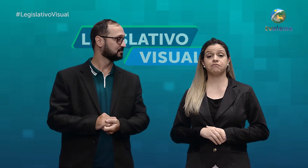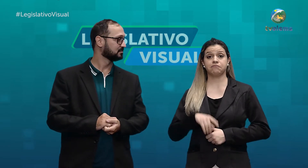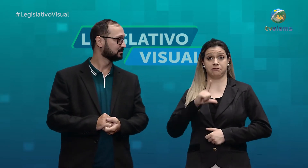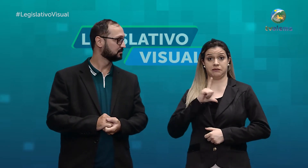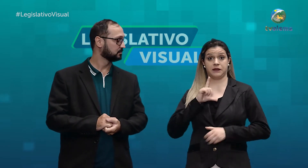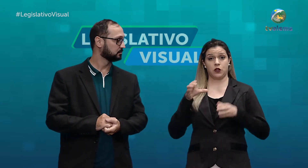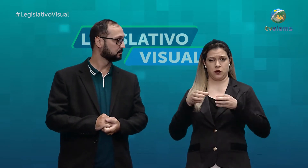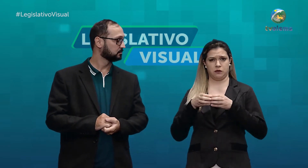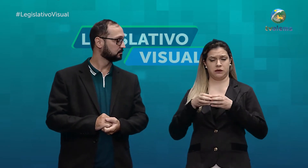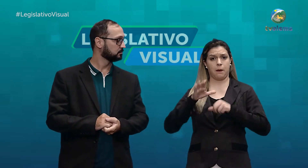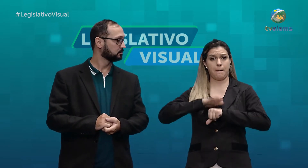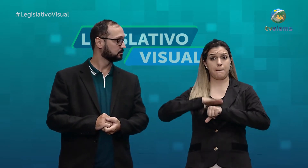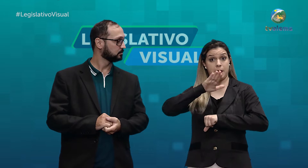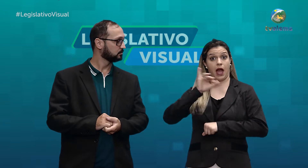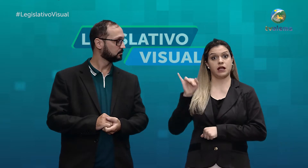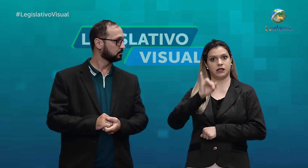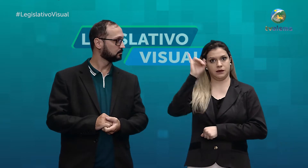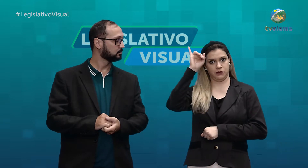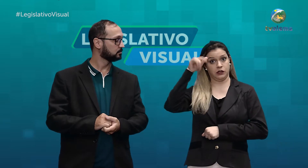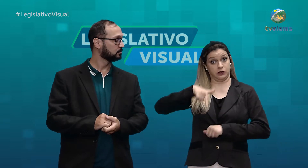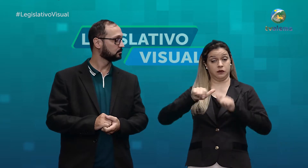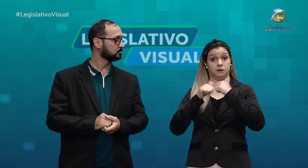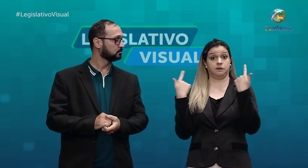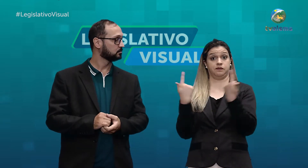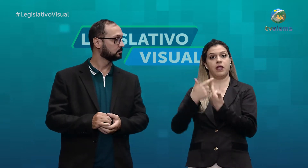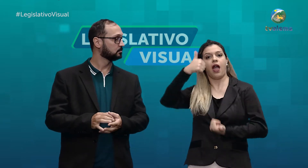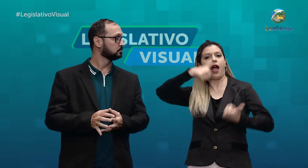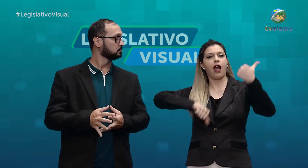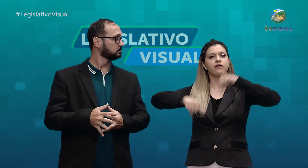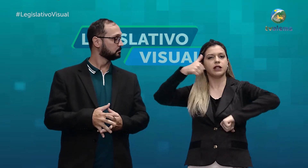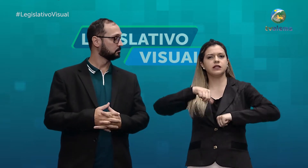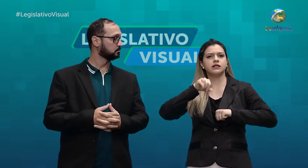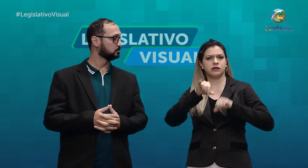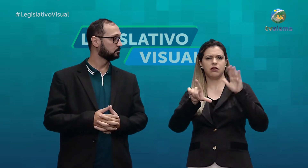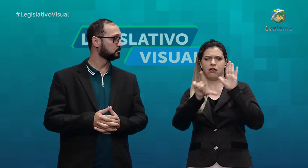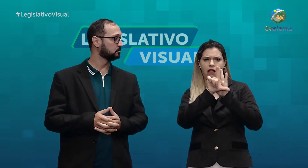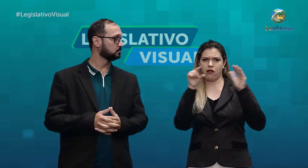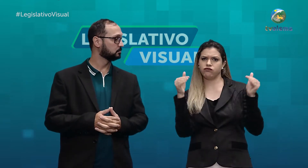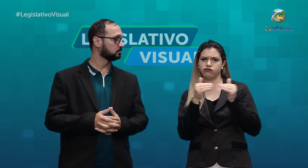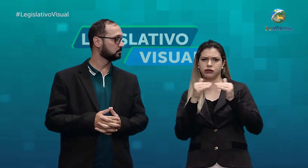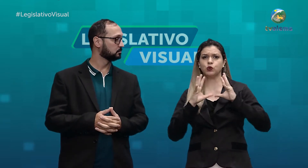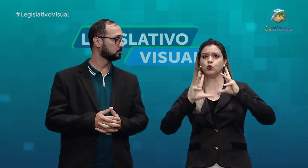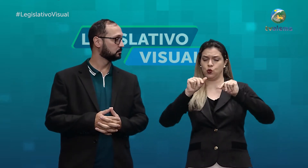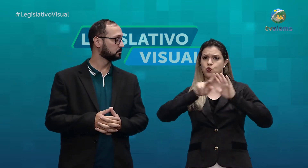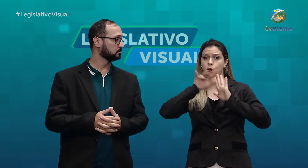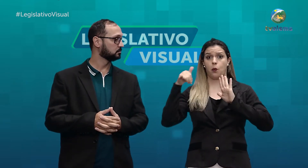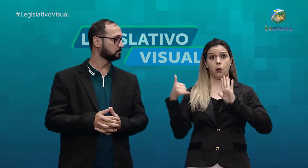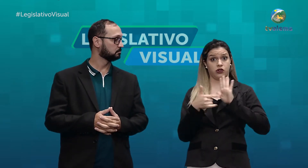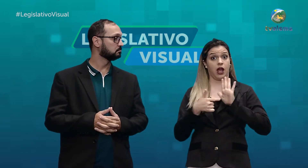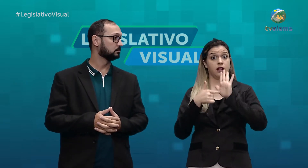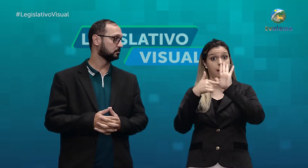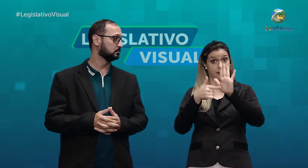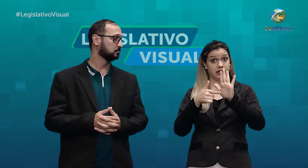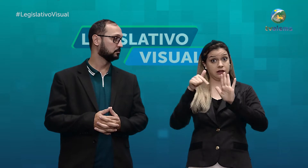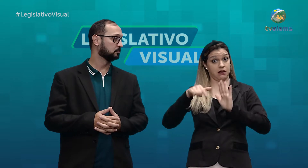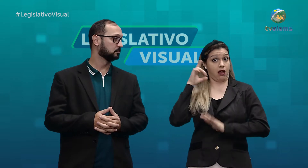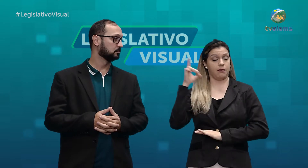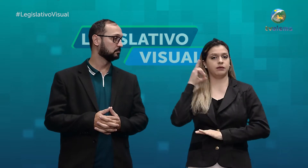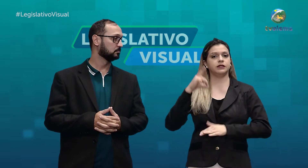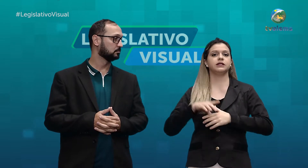Uma das comissões mais importantes da Casa, que avalia a legalidade de todos os projetos apresentados